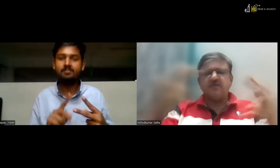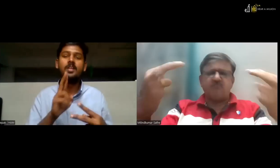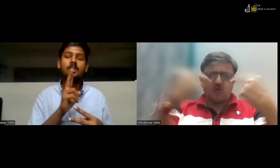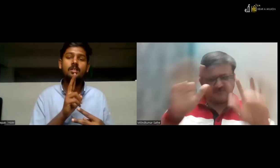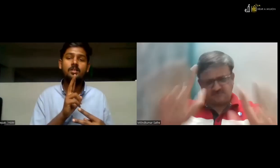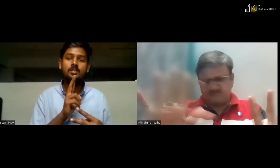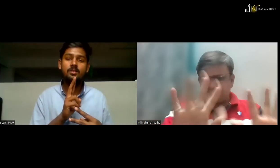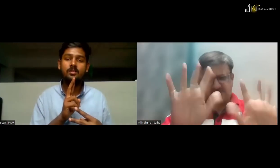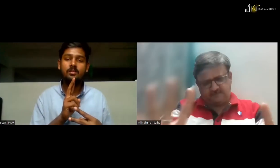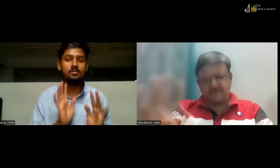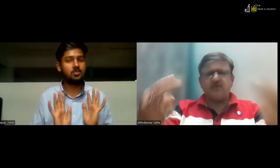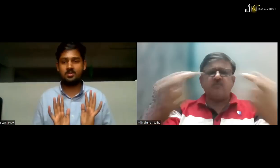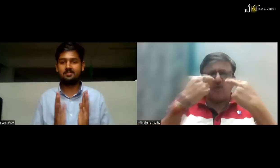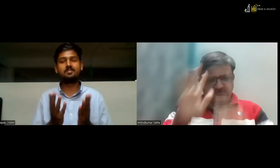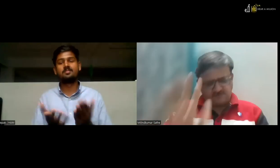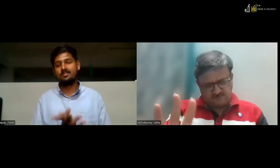पापा सॉल्व